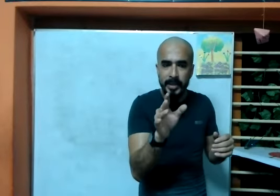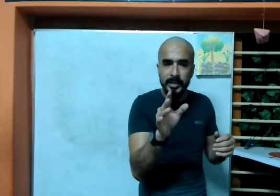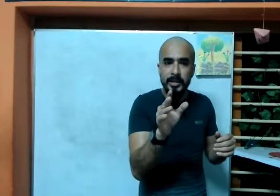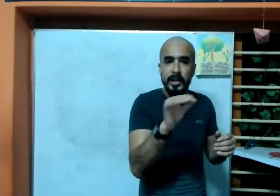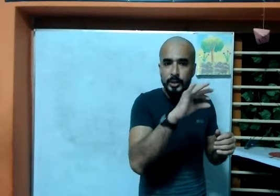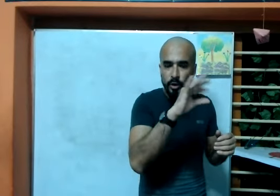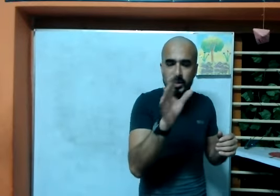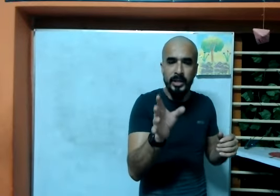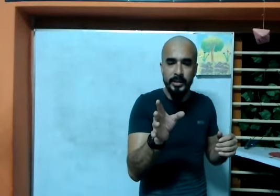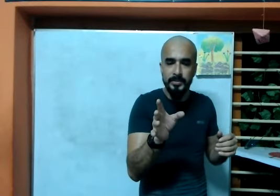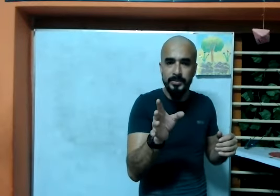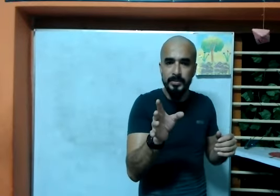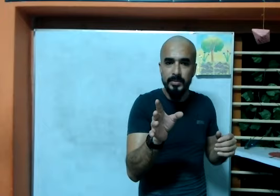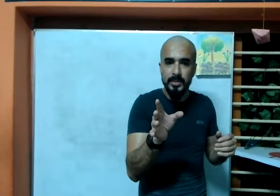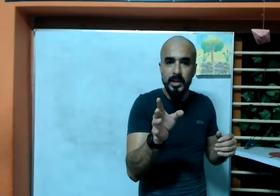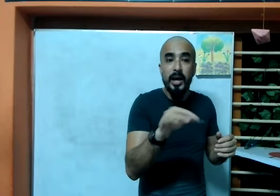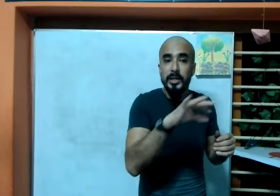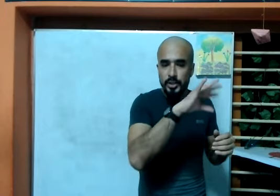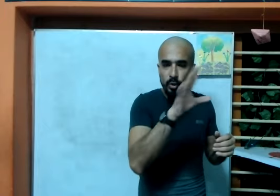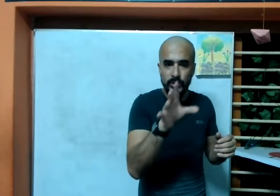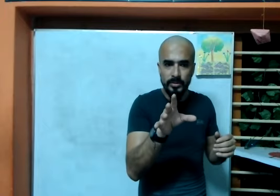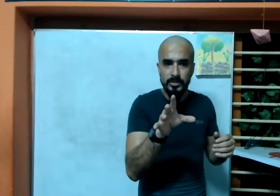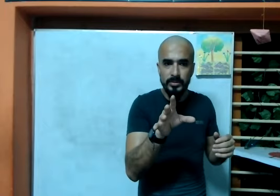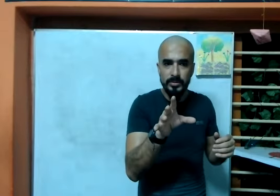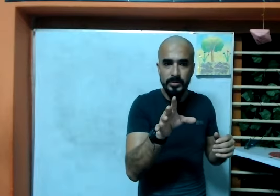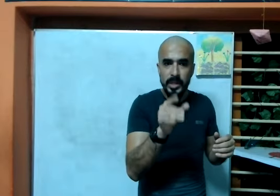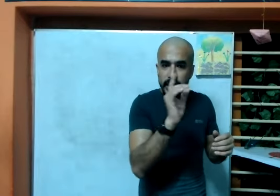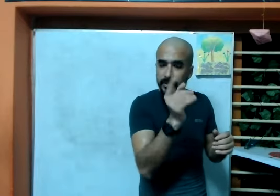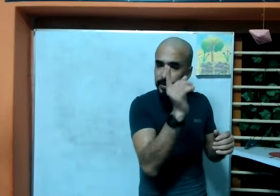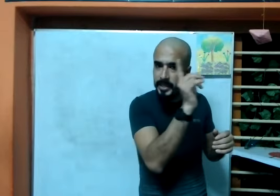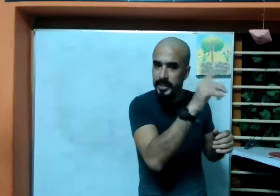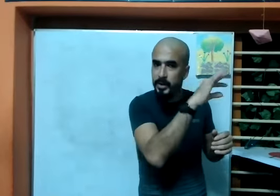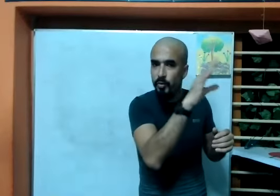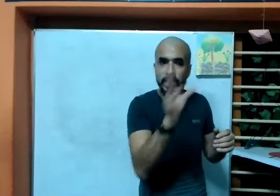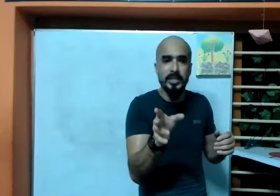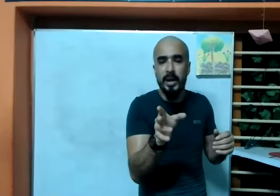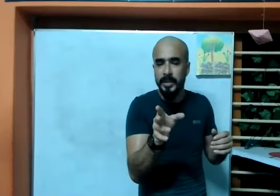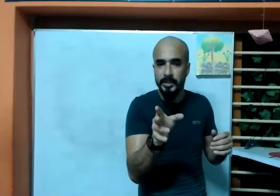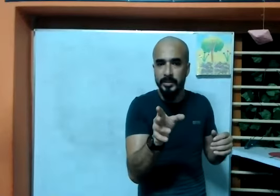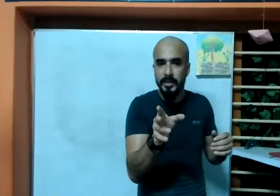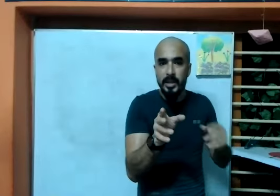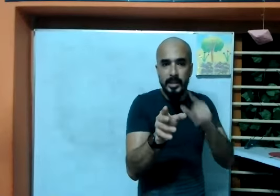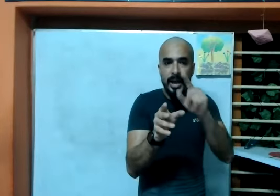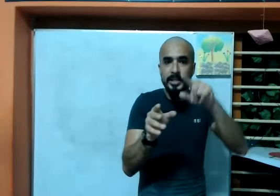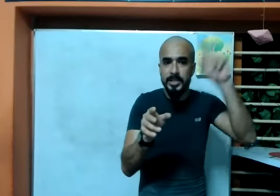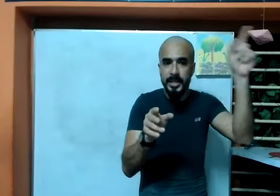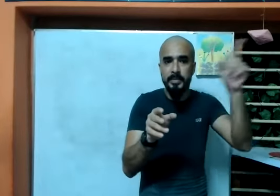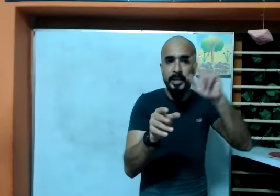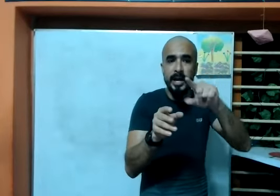কামিং শর্টলি সুন ইফ হি ওয়াজ কামিং He asked him, he asked